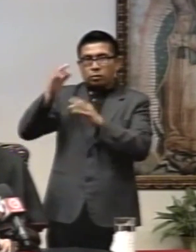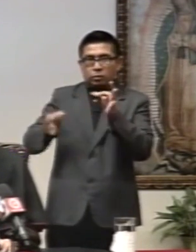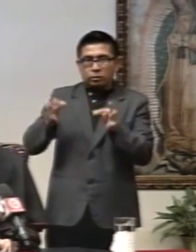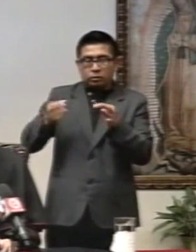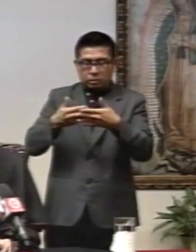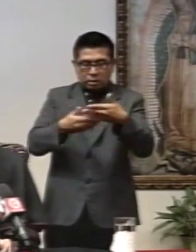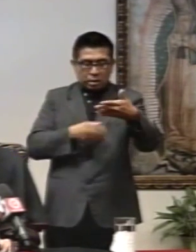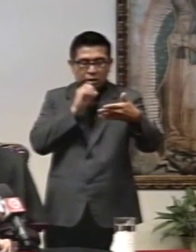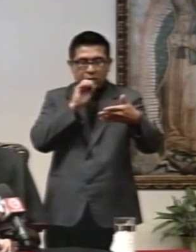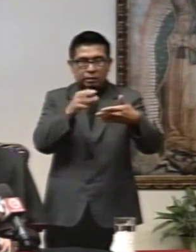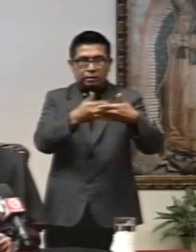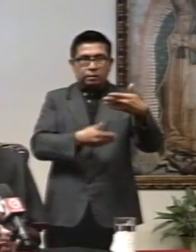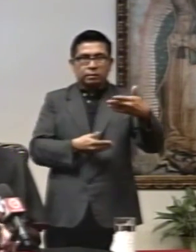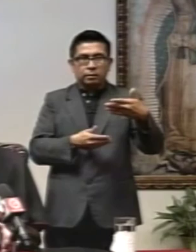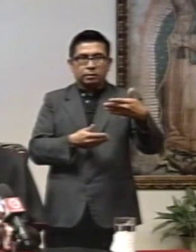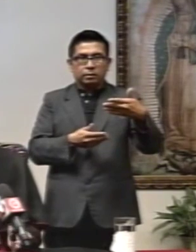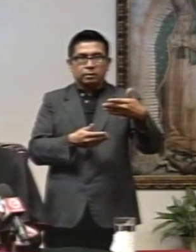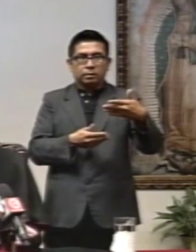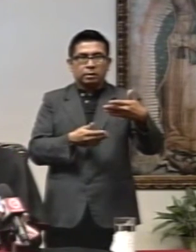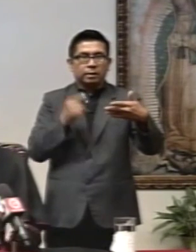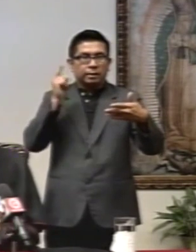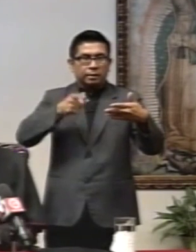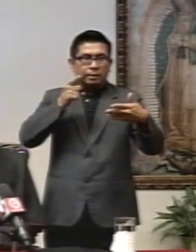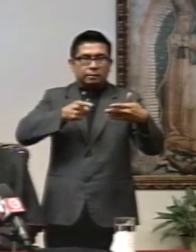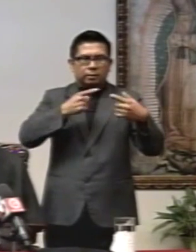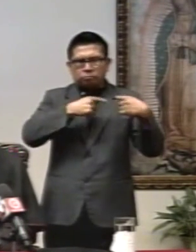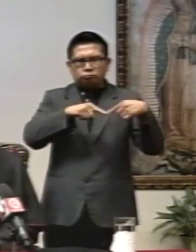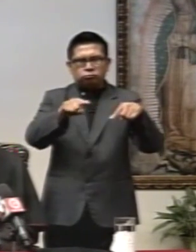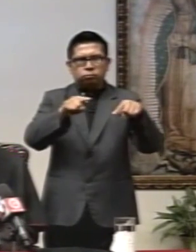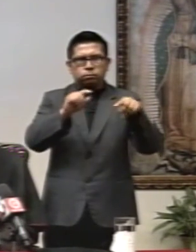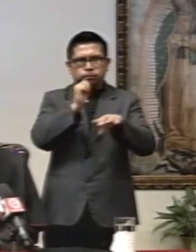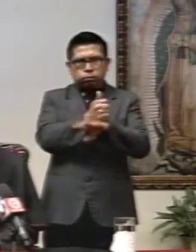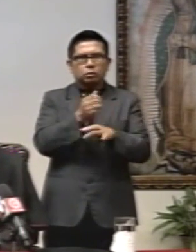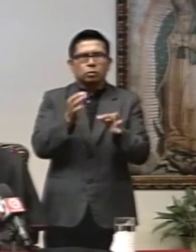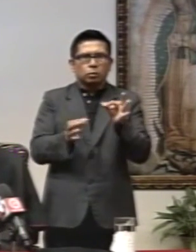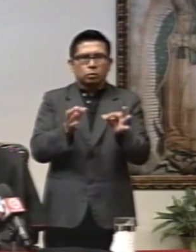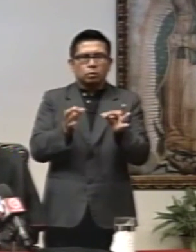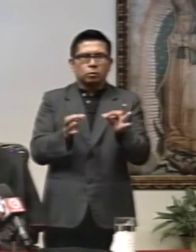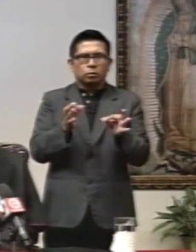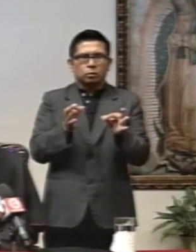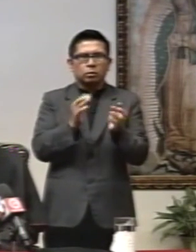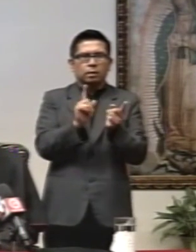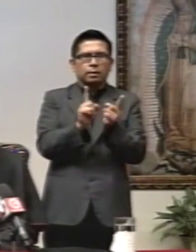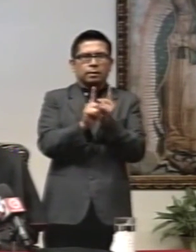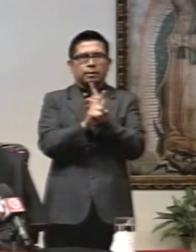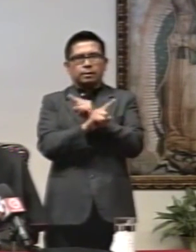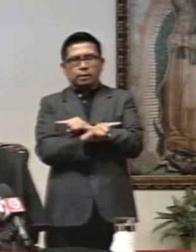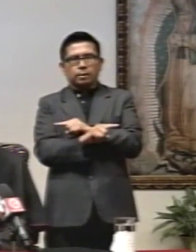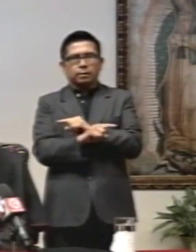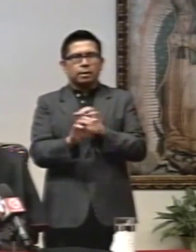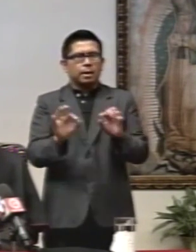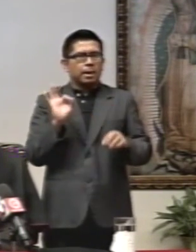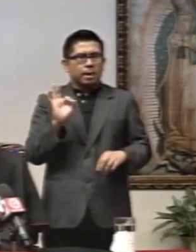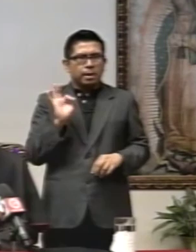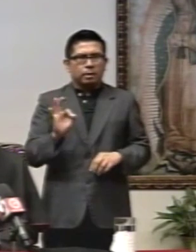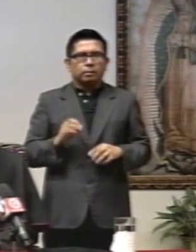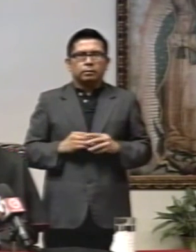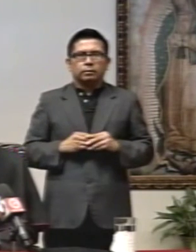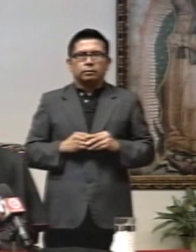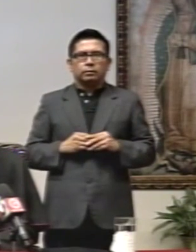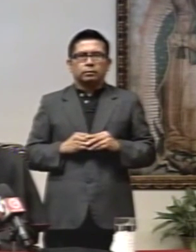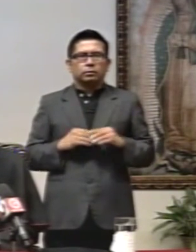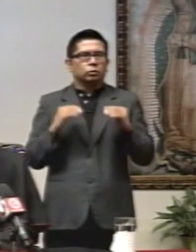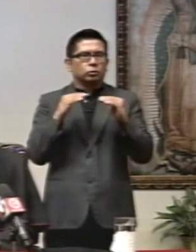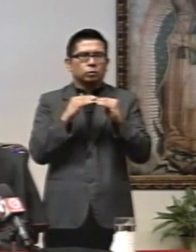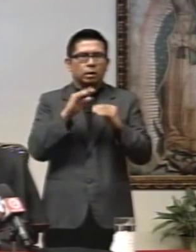señala, que se proceda a una justicia transicional. Sería ideal, como